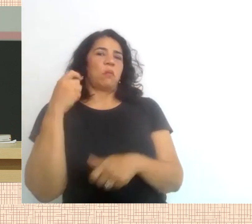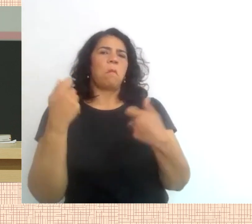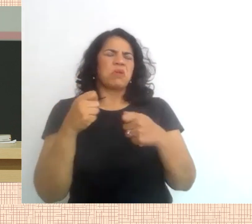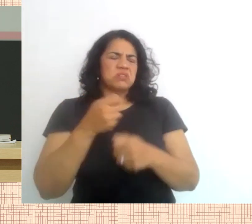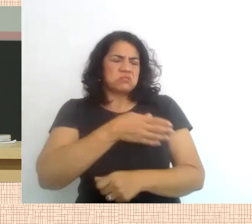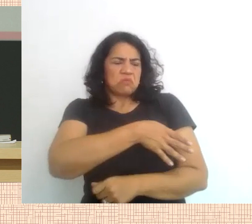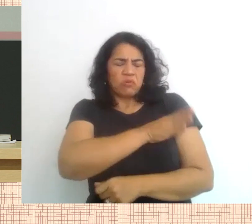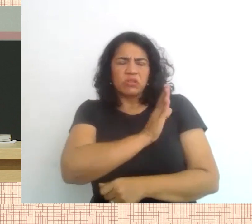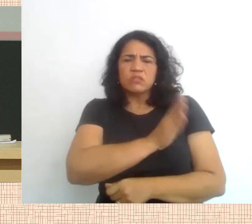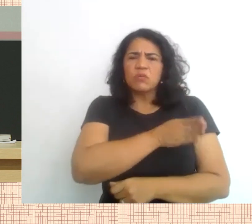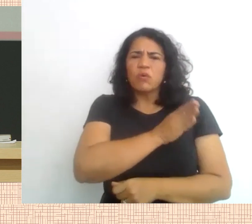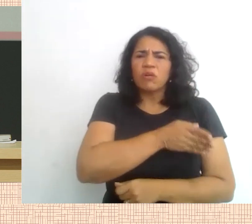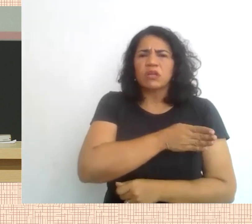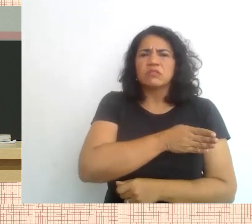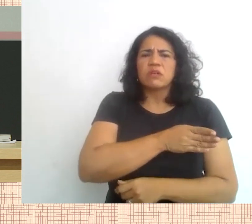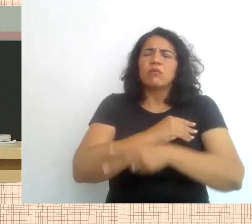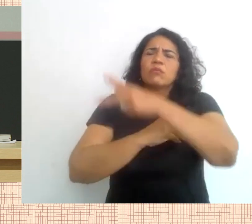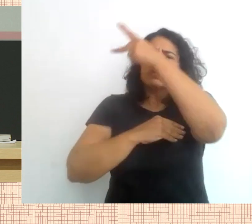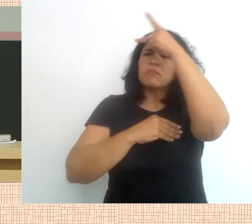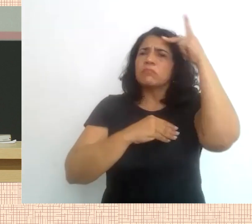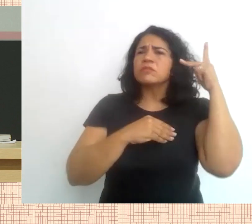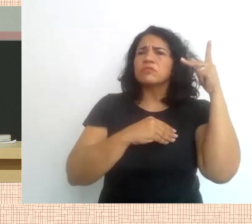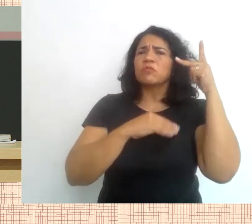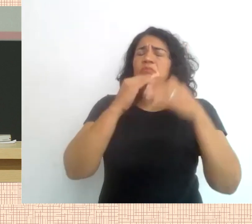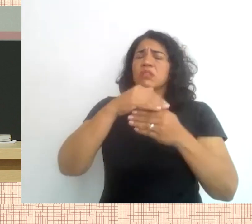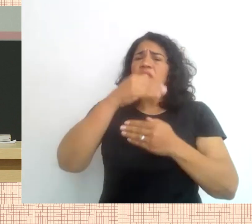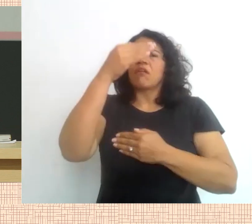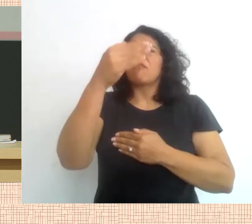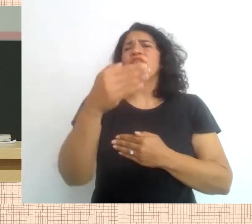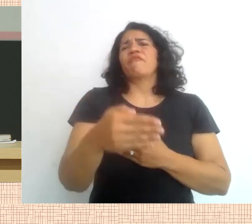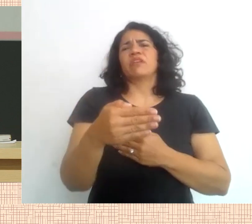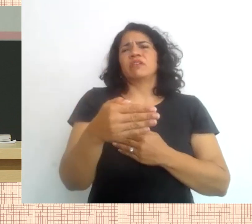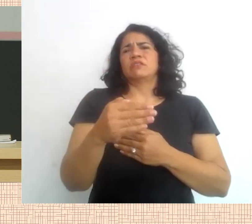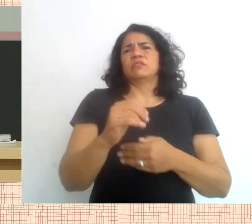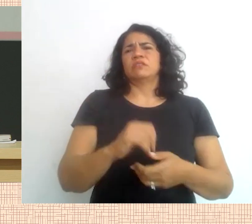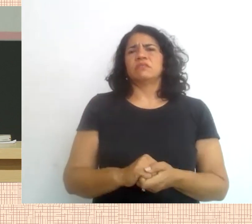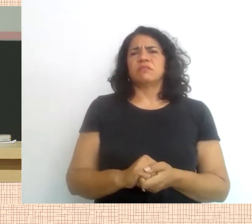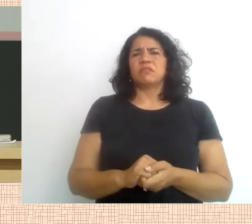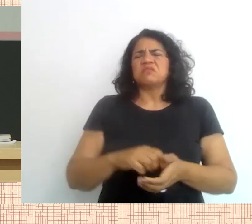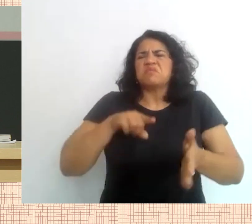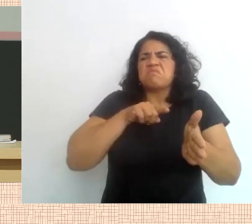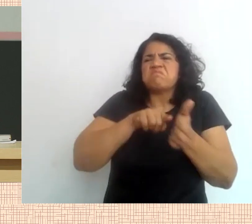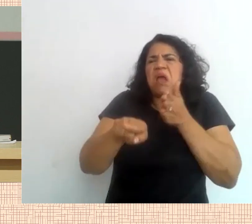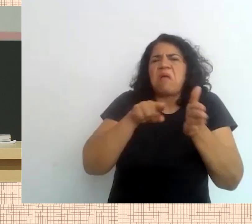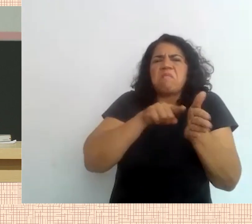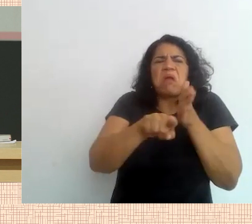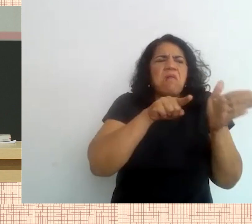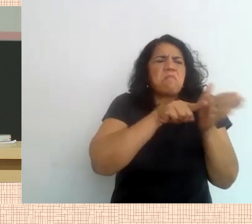de quem está à frente. Não precisa indagar 2 vezes, não precisa questionar 2 vezes.